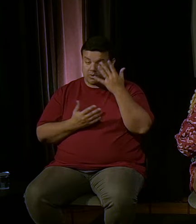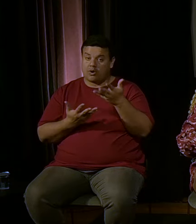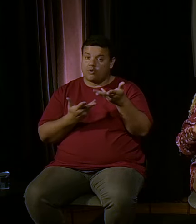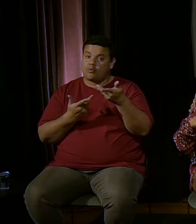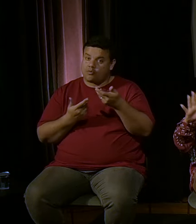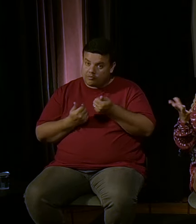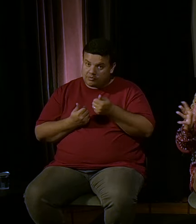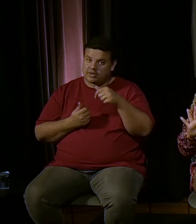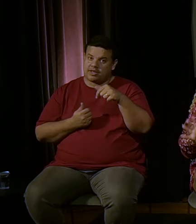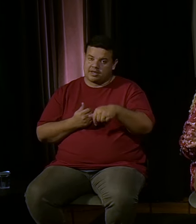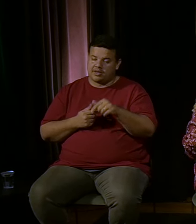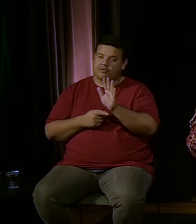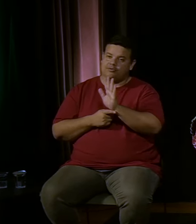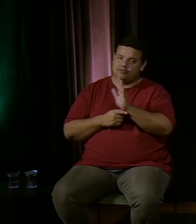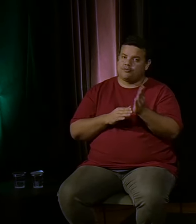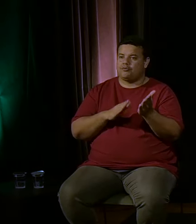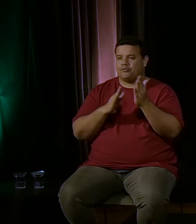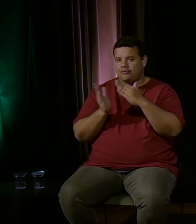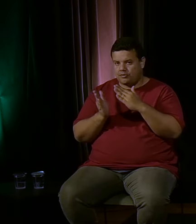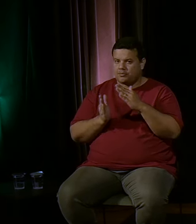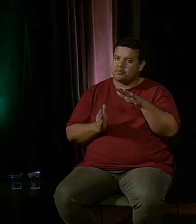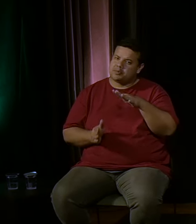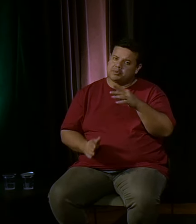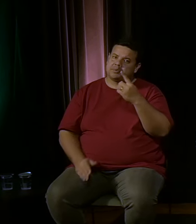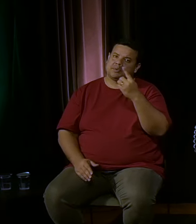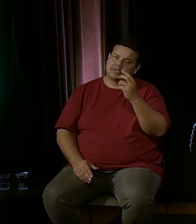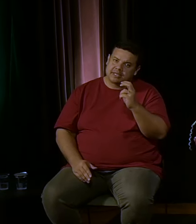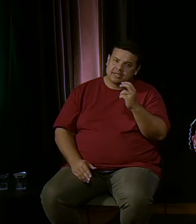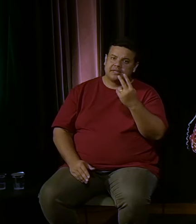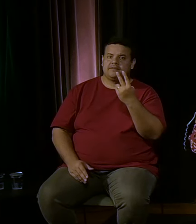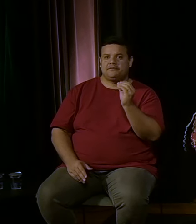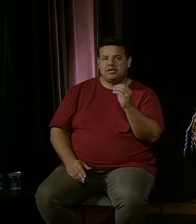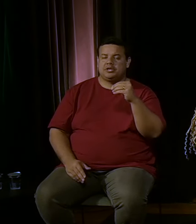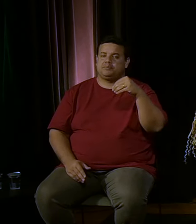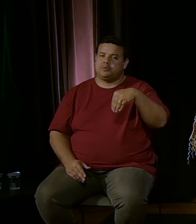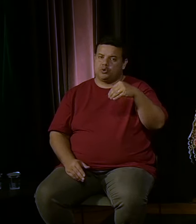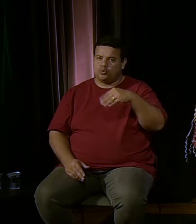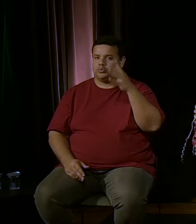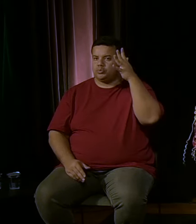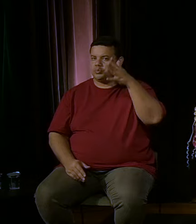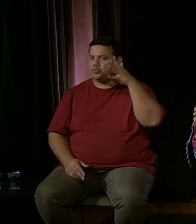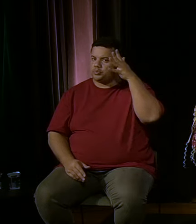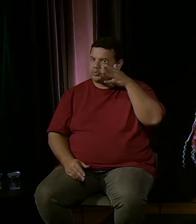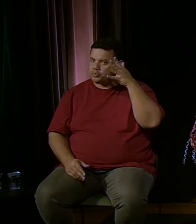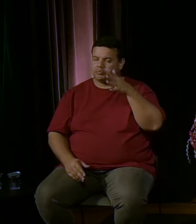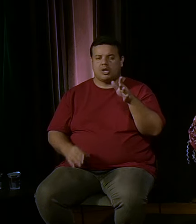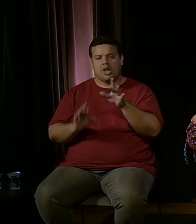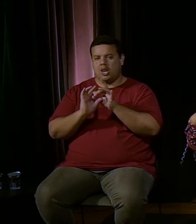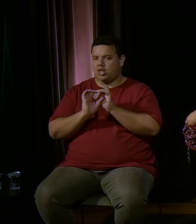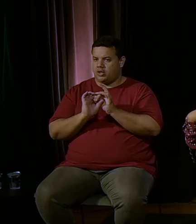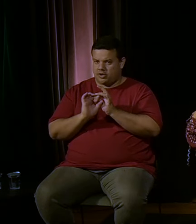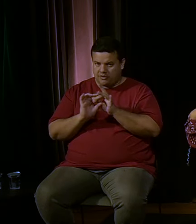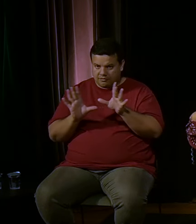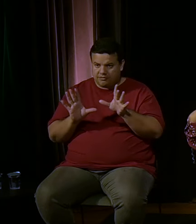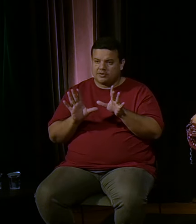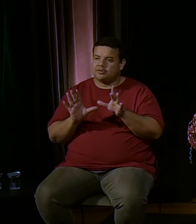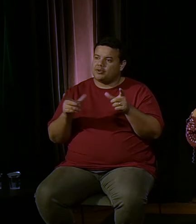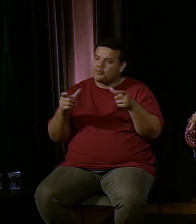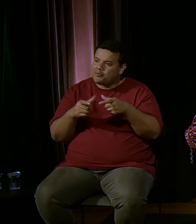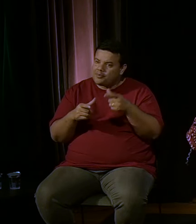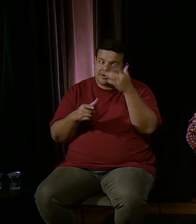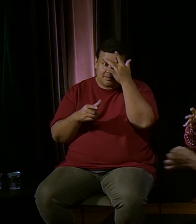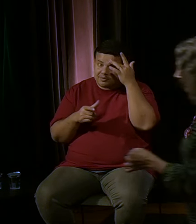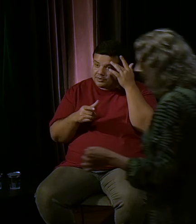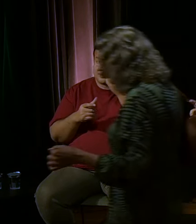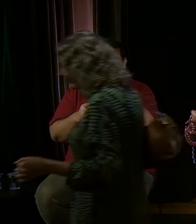na sessão falar em torno de 15, 20 minutos de início, mas também a gente está bem livre. Quando tem pouquinho, a gente também é